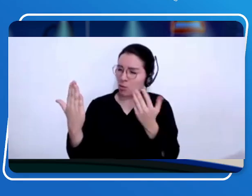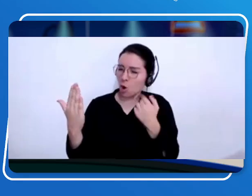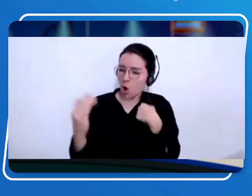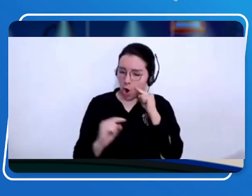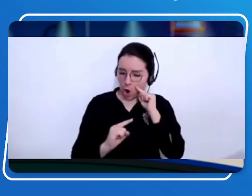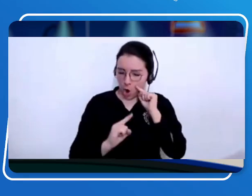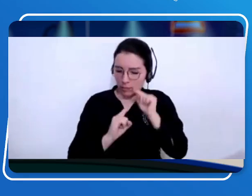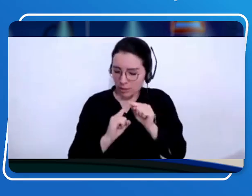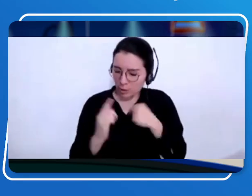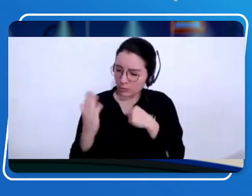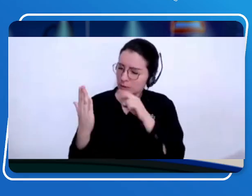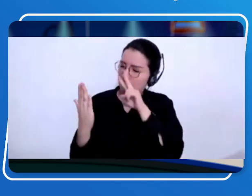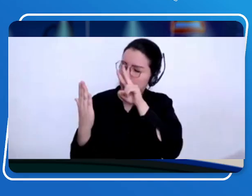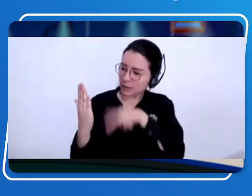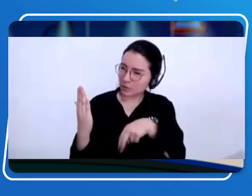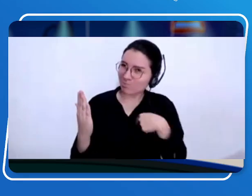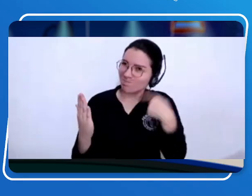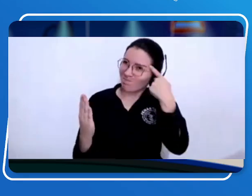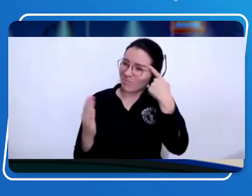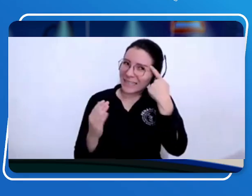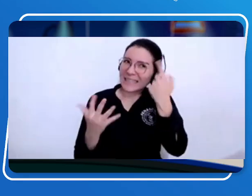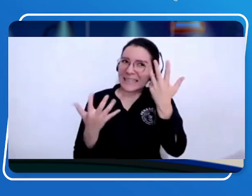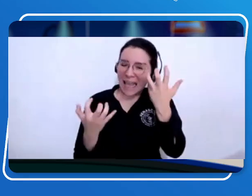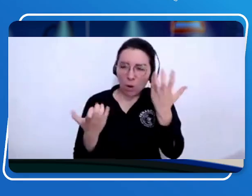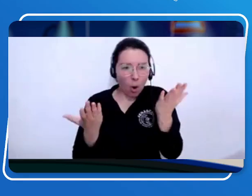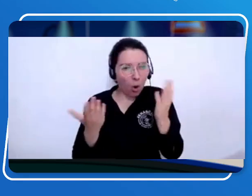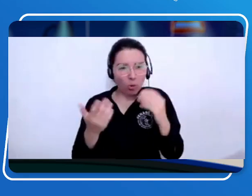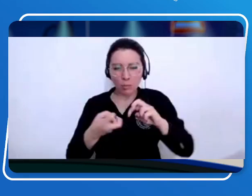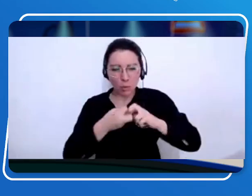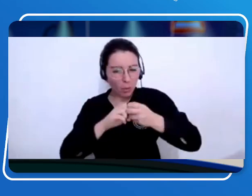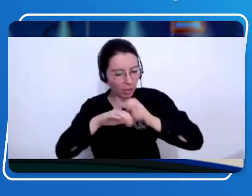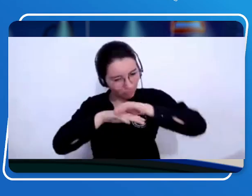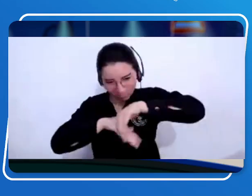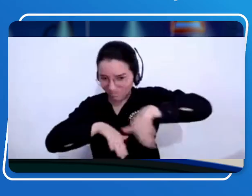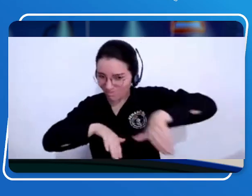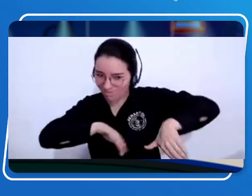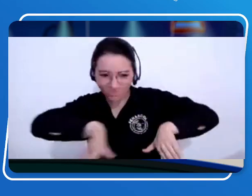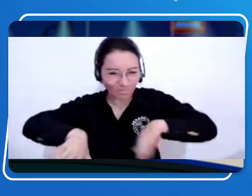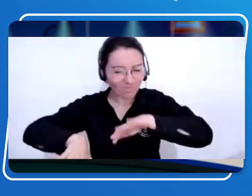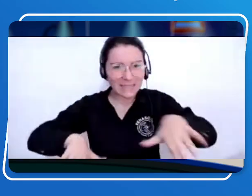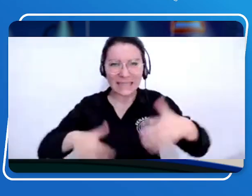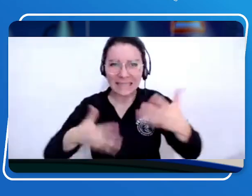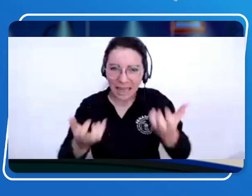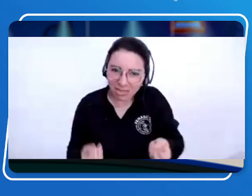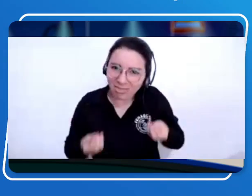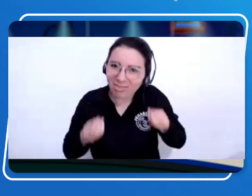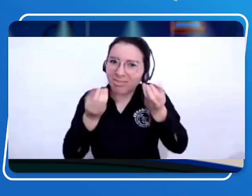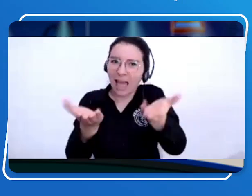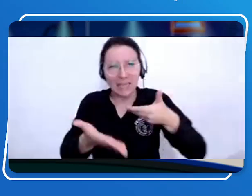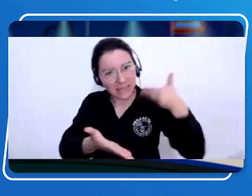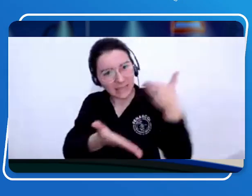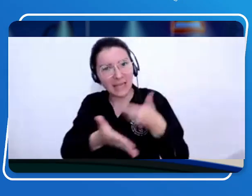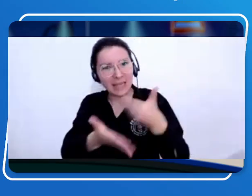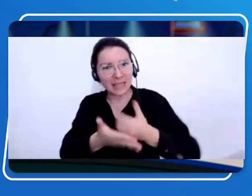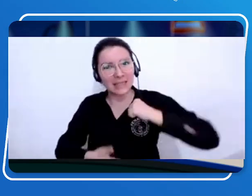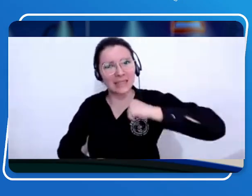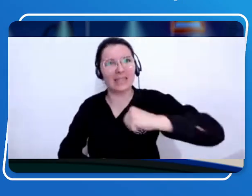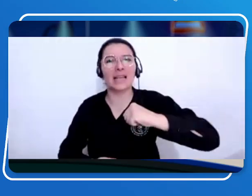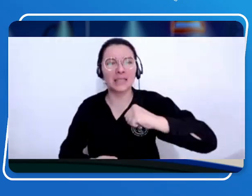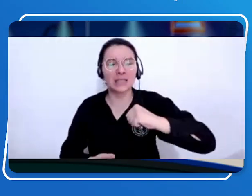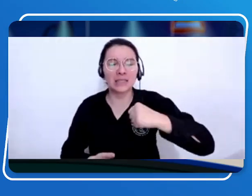de creación, de superar dificultades, de garantizar realmente derechos y